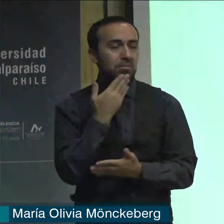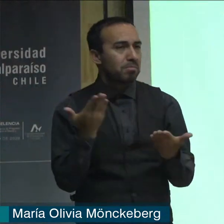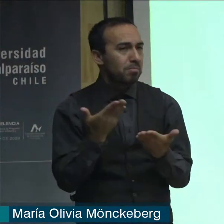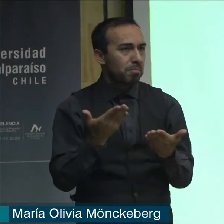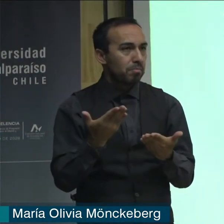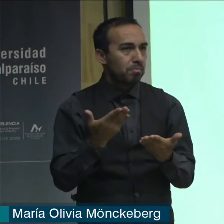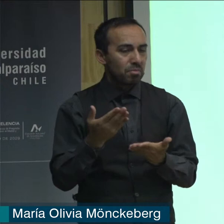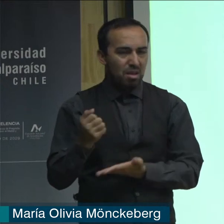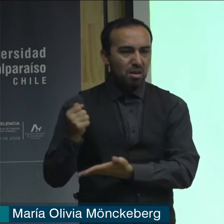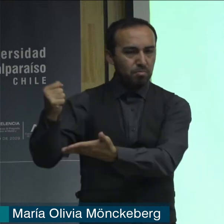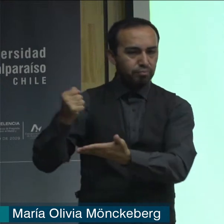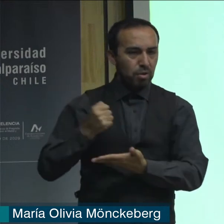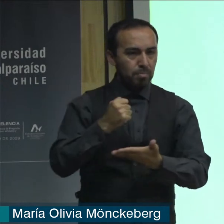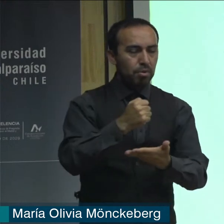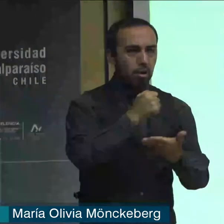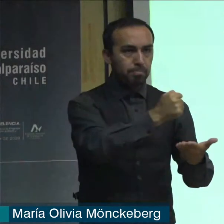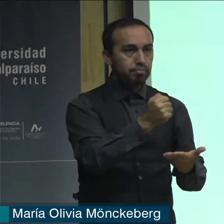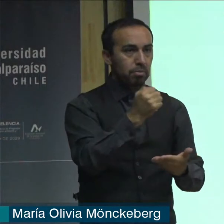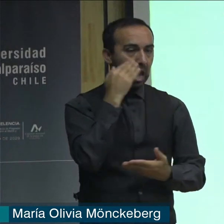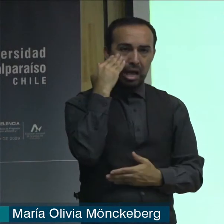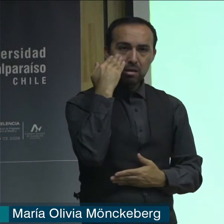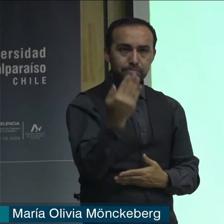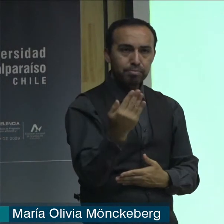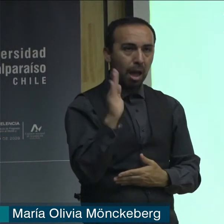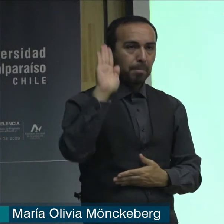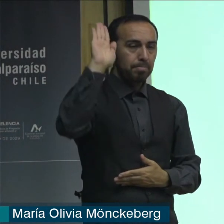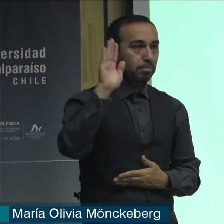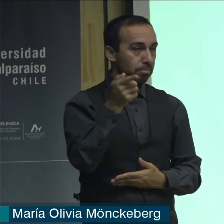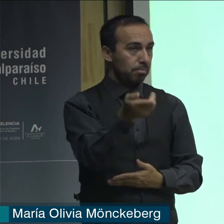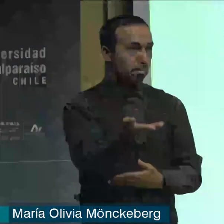financian mediante subsidio a la demanda